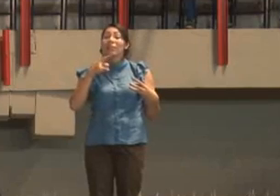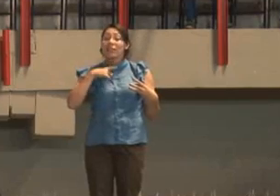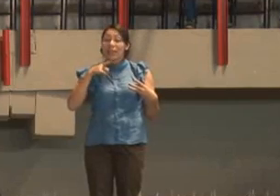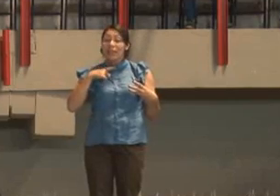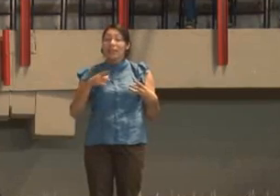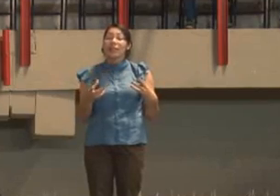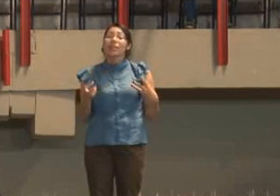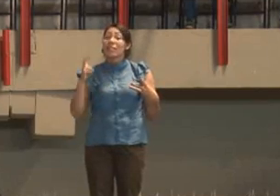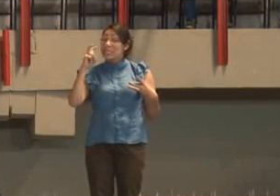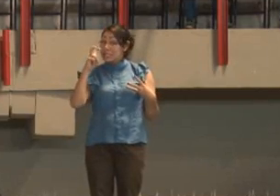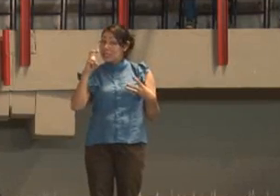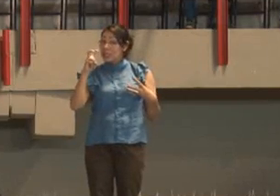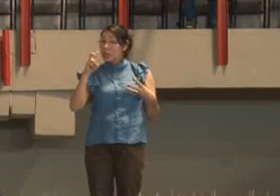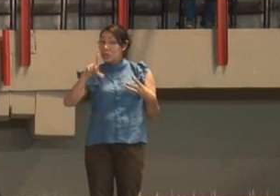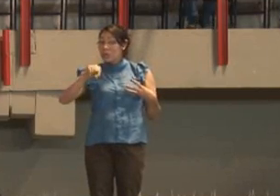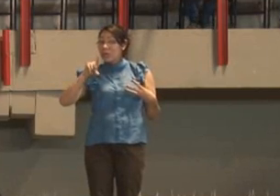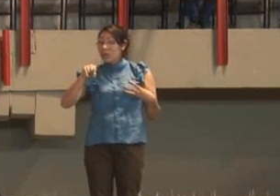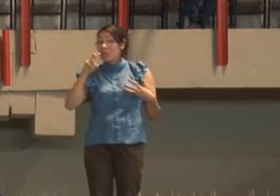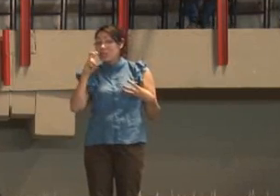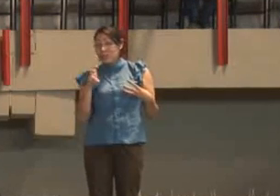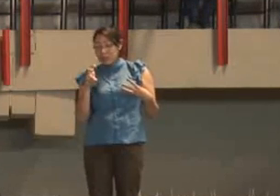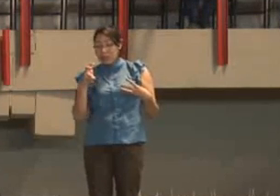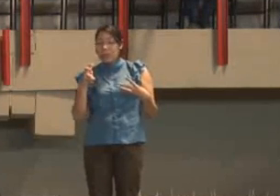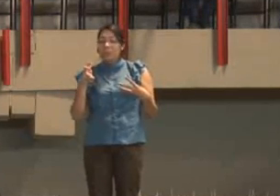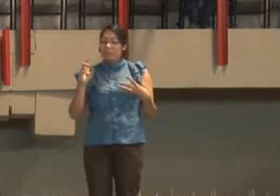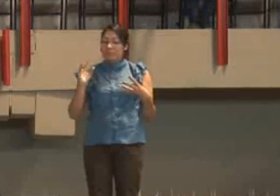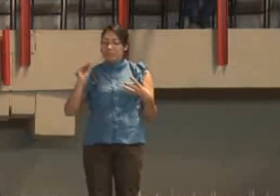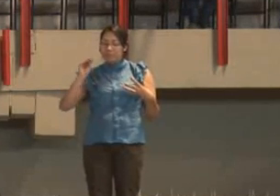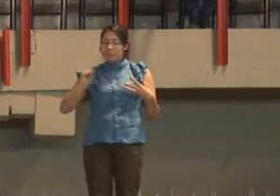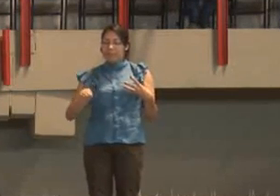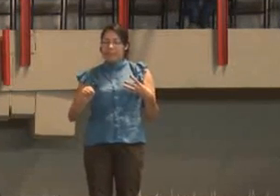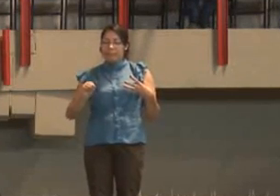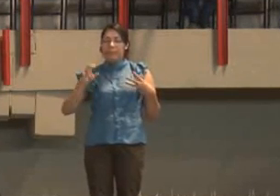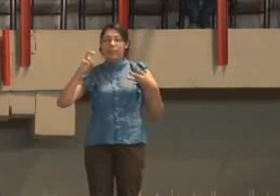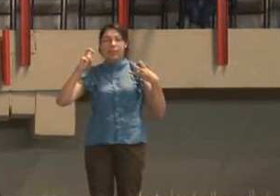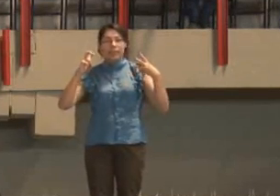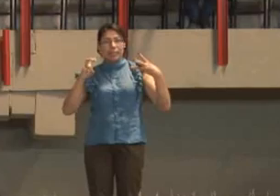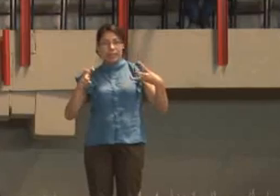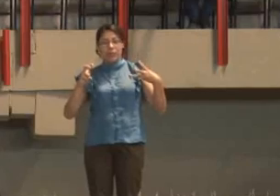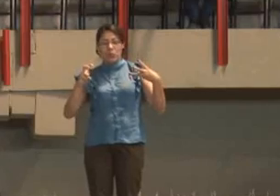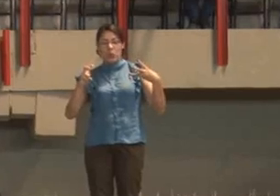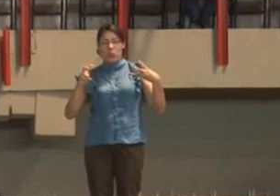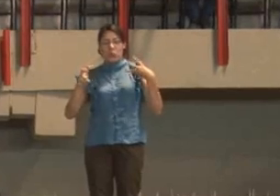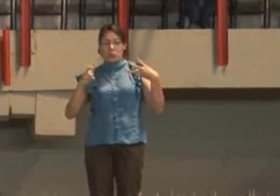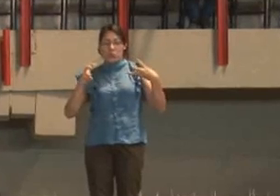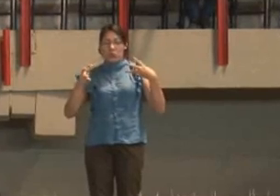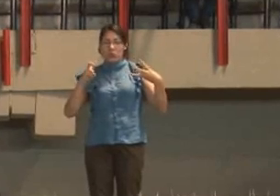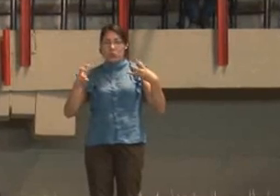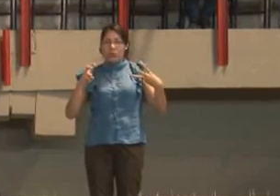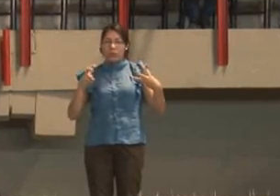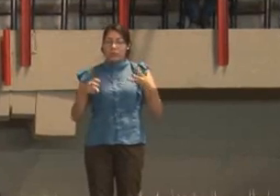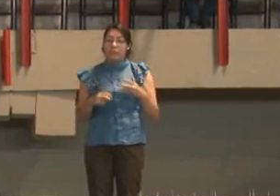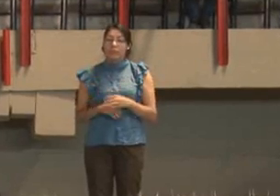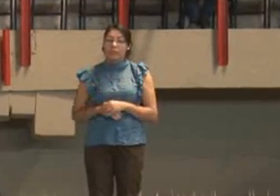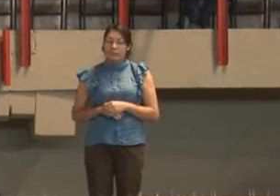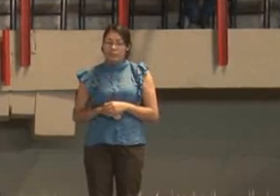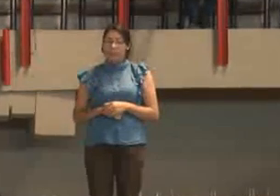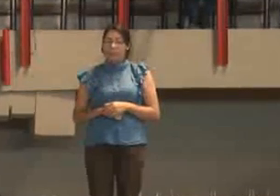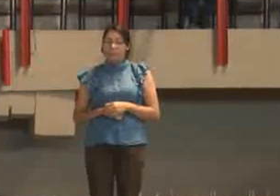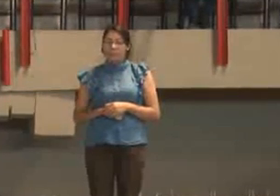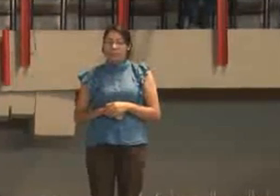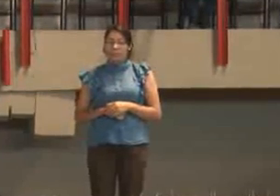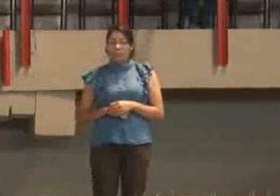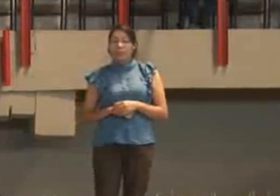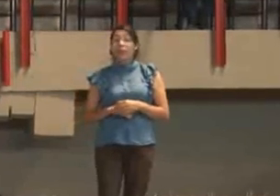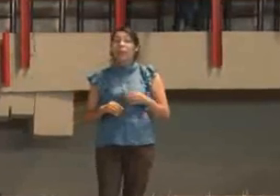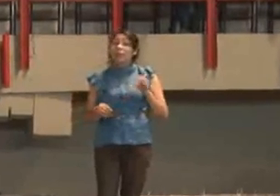escolher a cor? Não tem 5 opções? Então, para escolher o modelo você tem 3, para escolher a cor você tem 5. Depois que